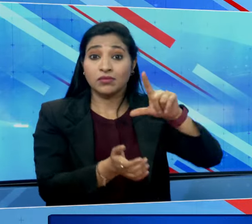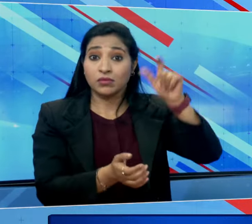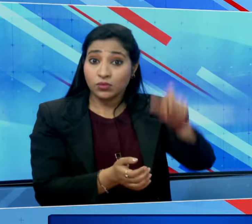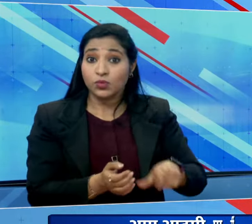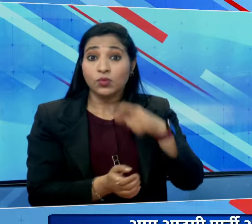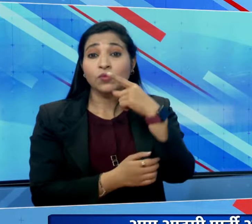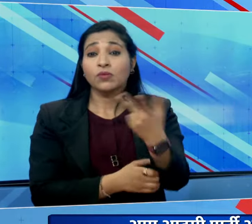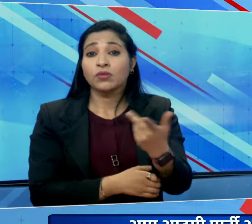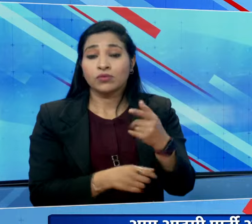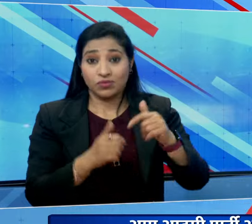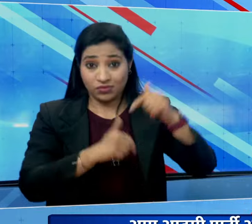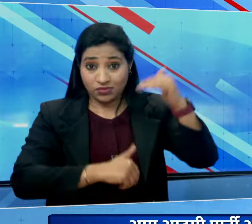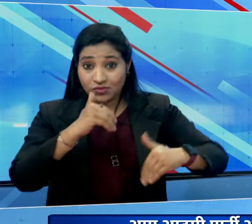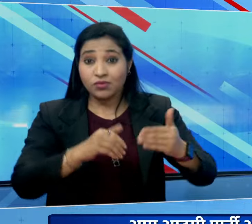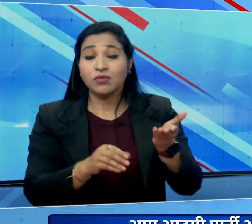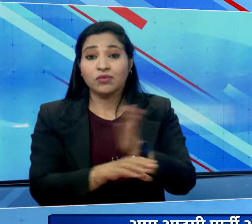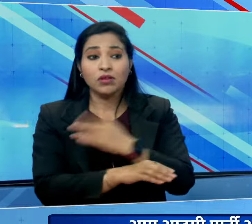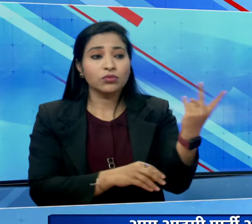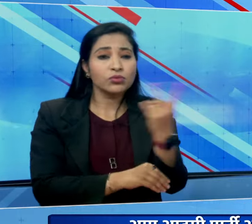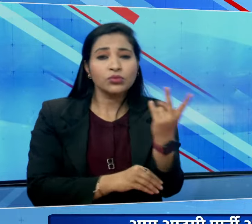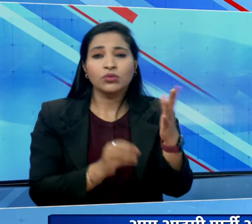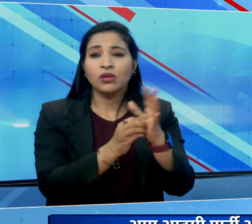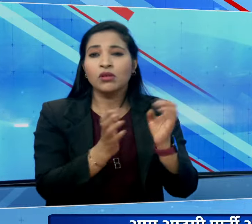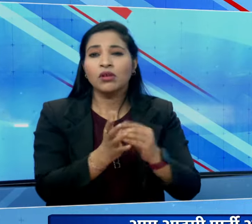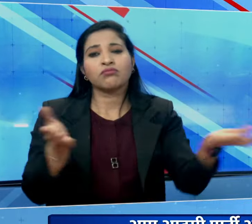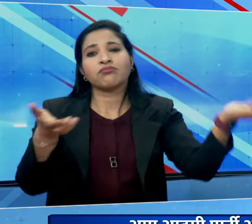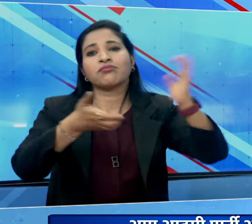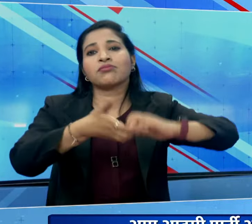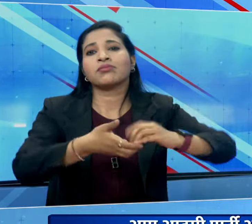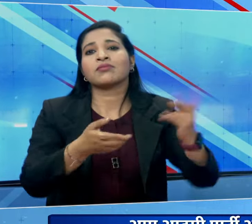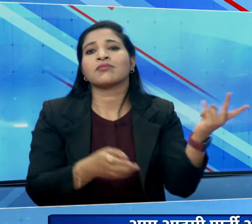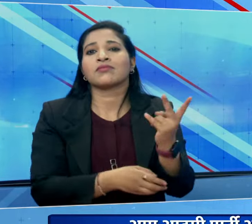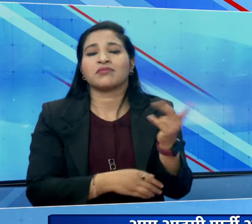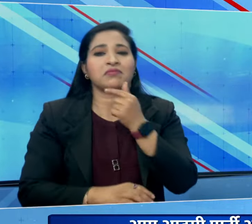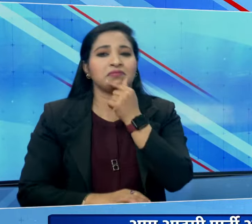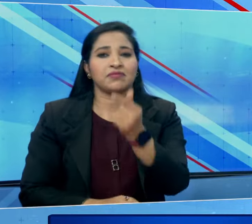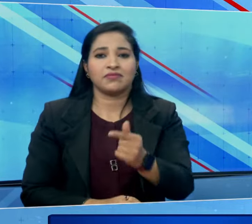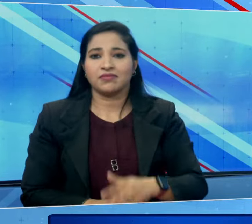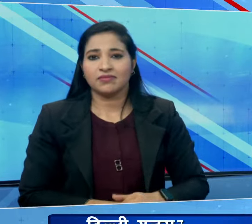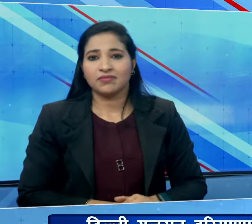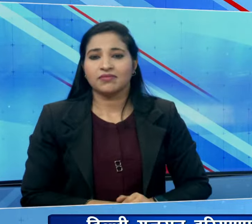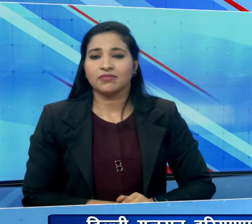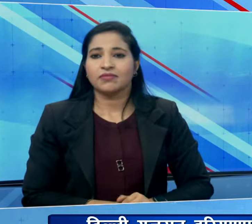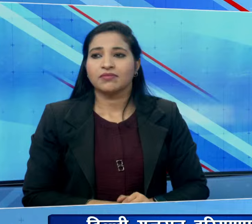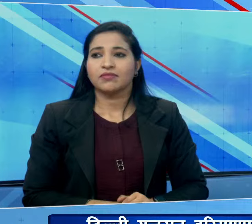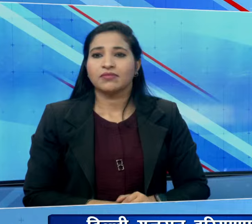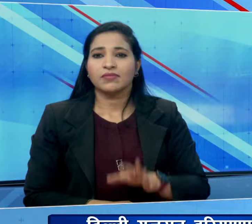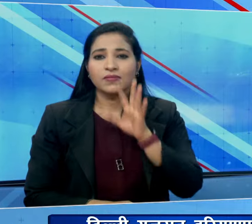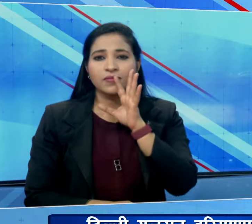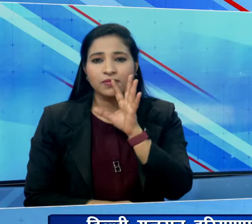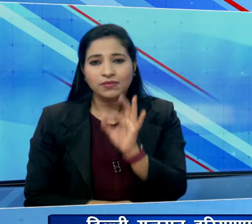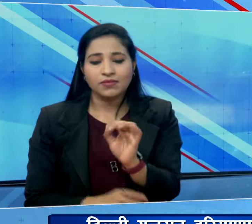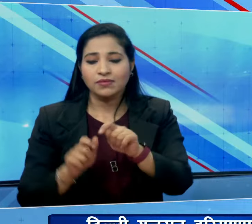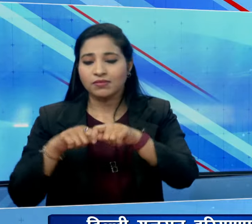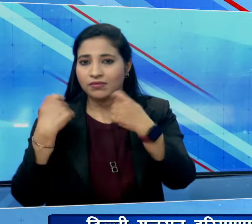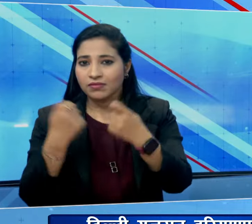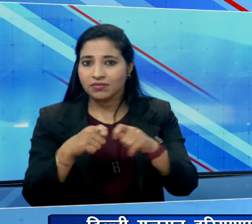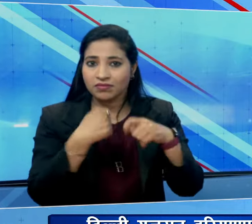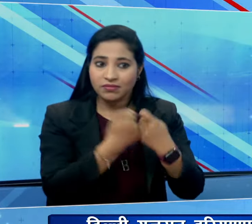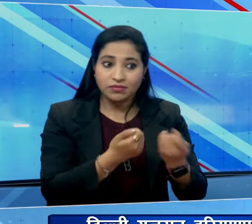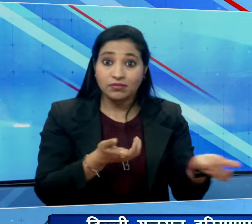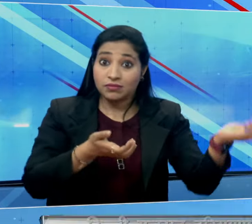चुनाव से पहले दो भ्रष्टाचारियों का मिलन है में दलों के मिलने से दिल मिल